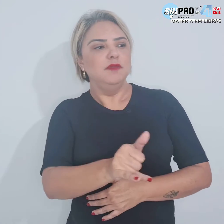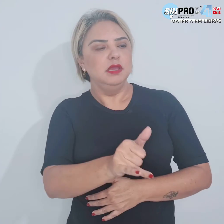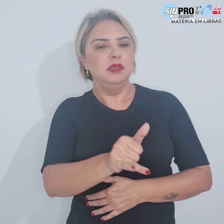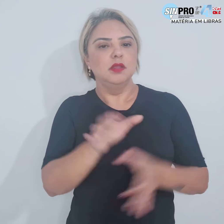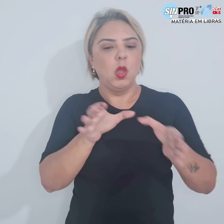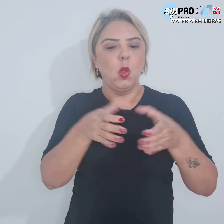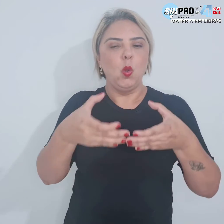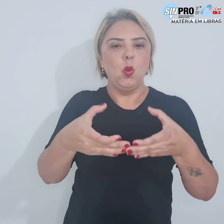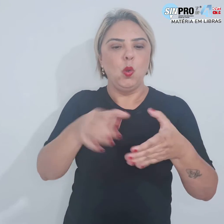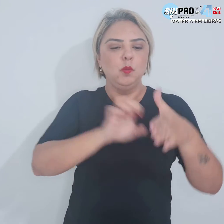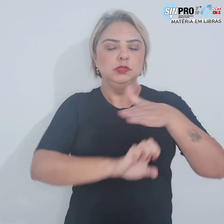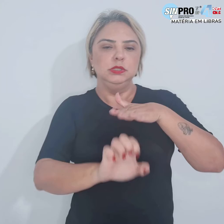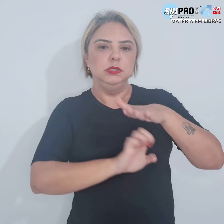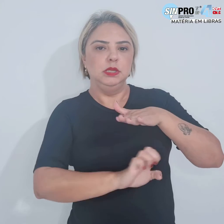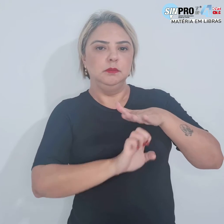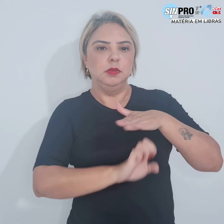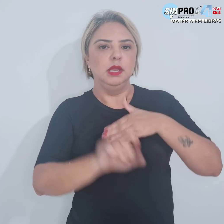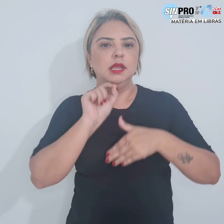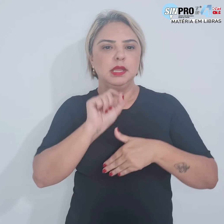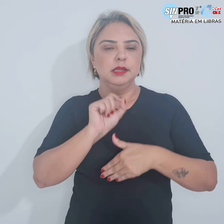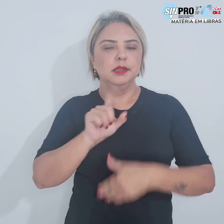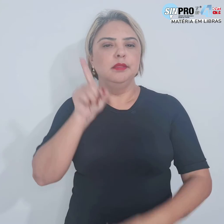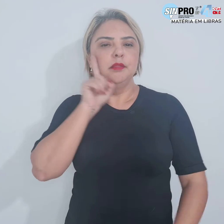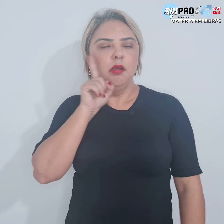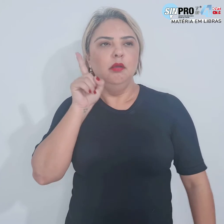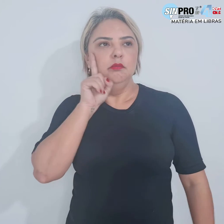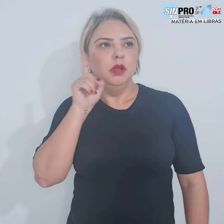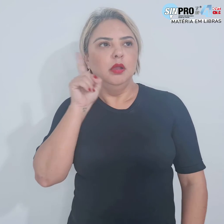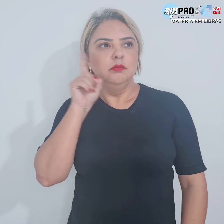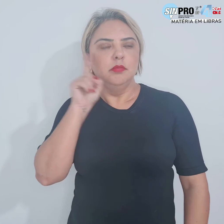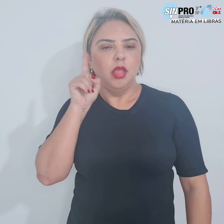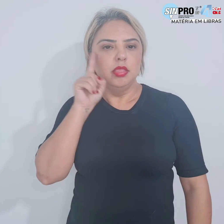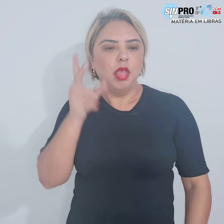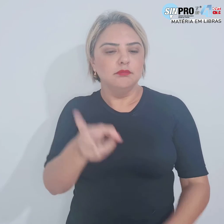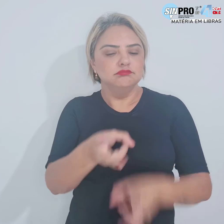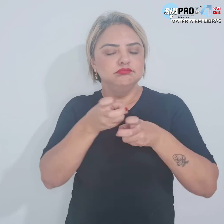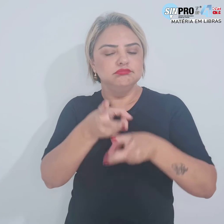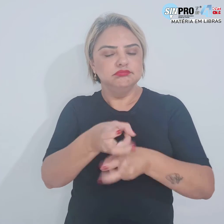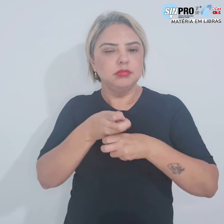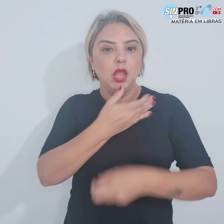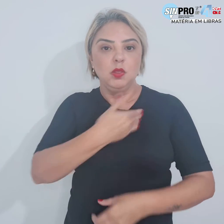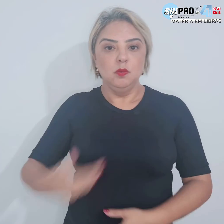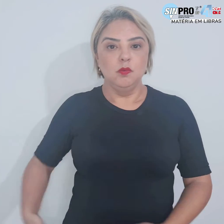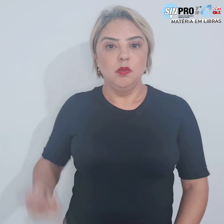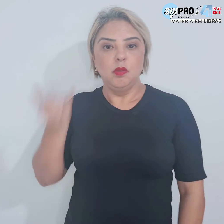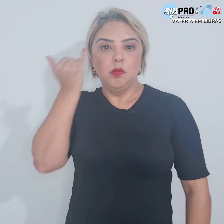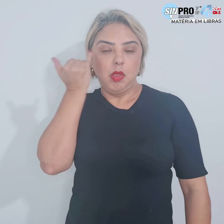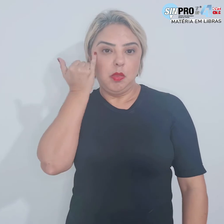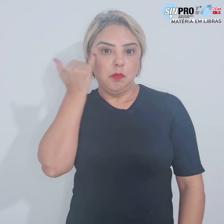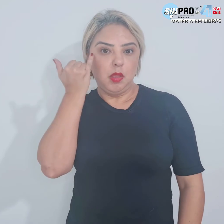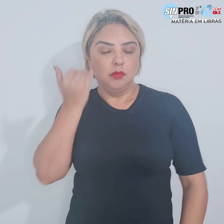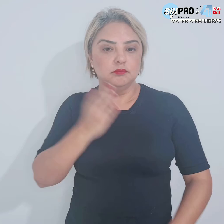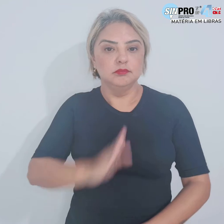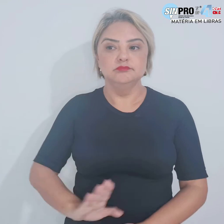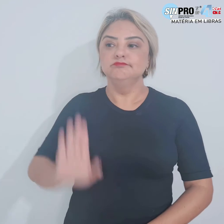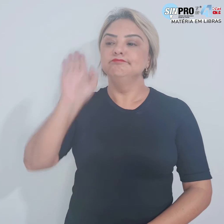grupos empresariais que, a cada dia, apropriam-se do governo por meio de eleições diretas